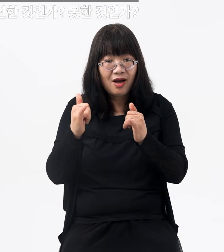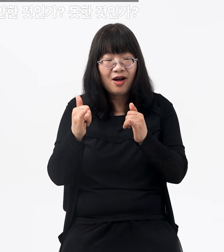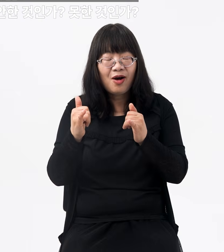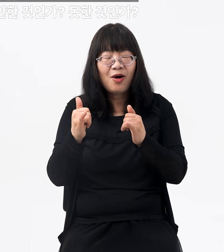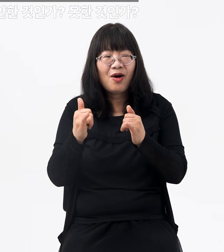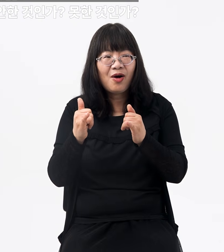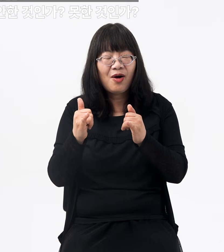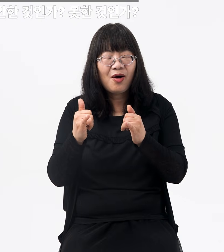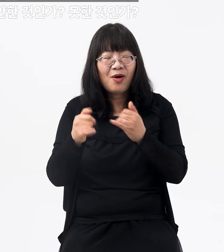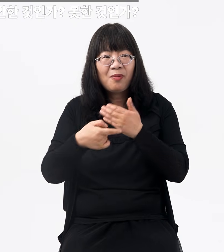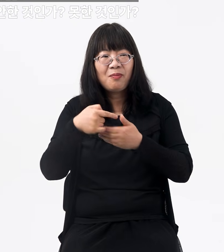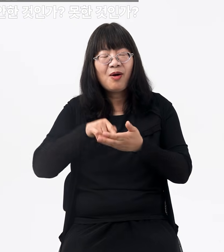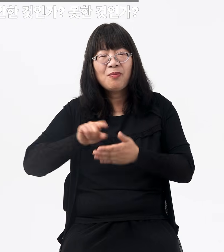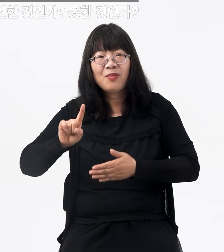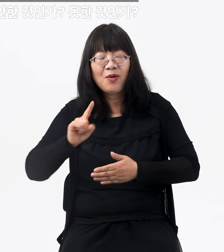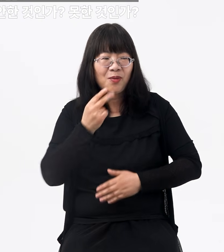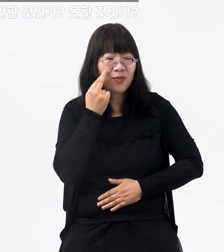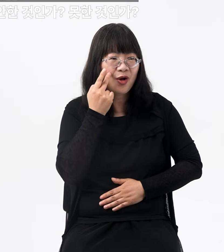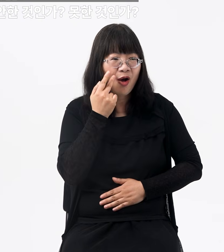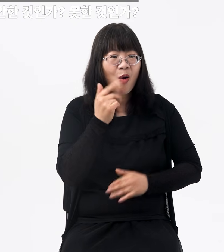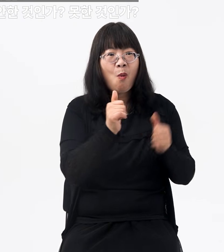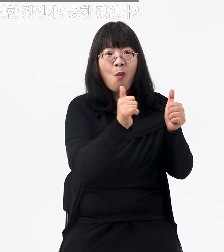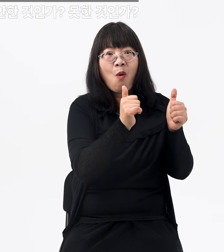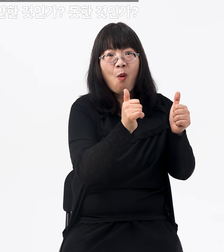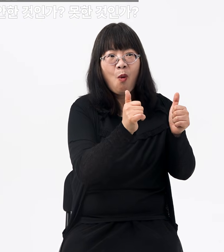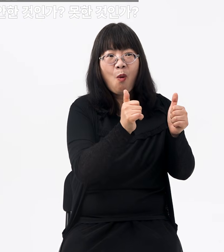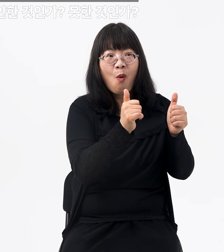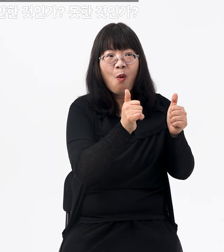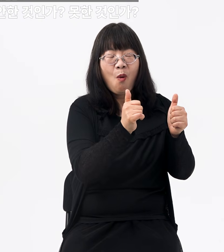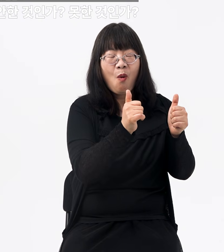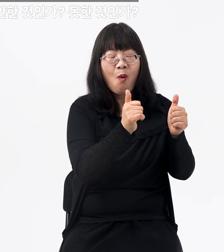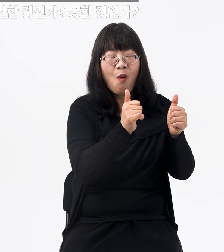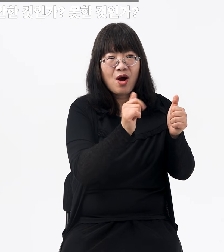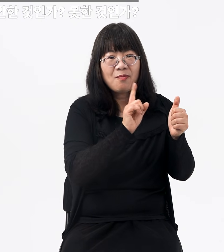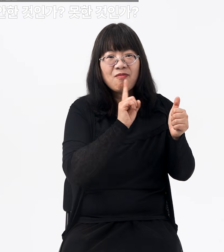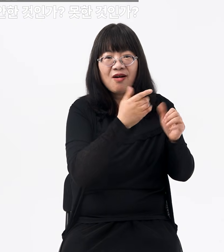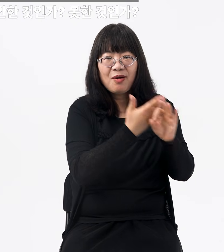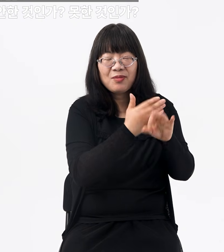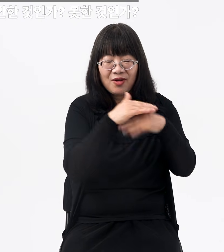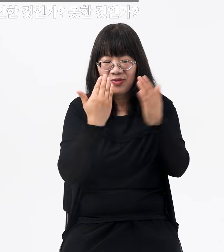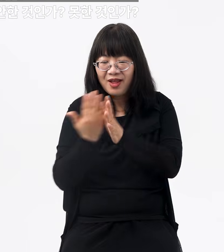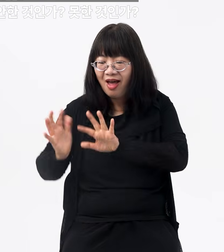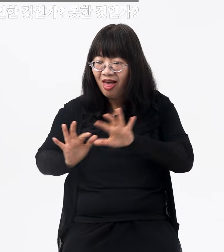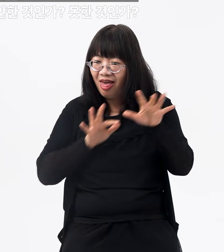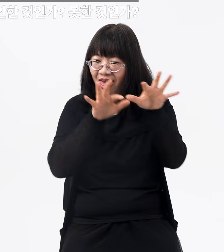있잖아요. 미국에서 대박난 영화래 그러면 다 본다고요. 예?